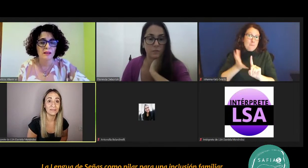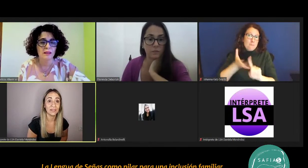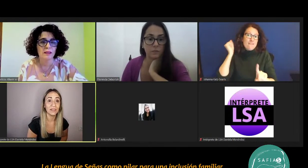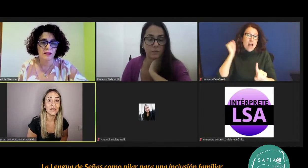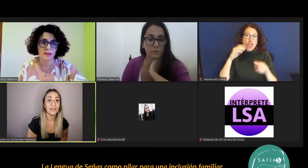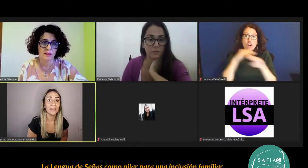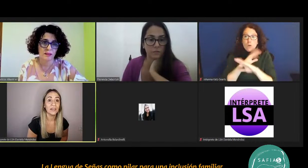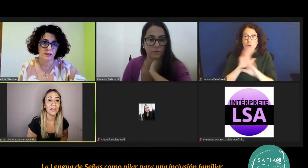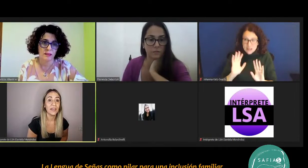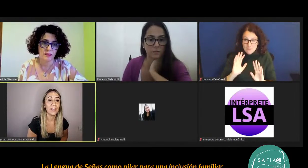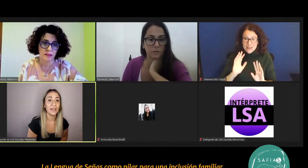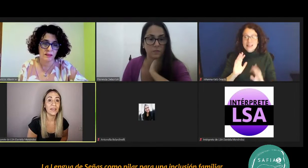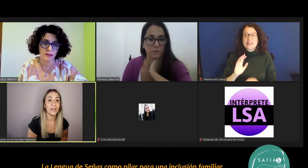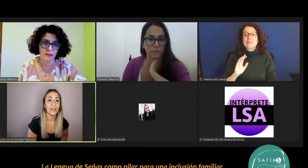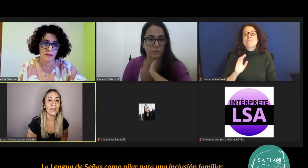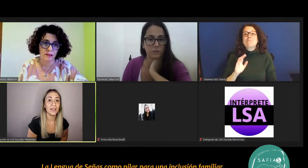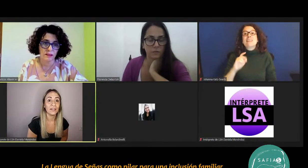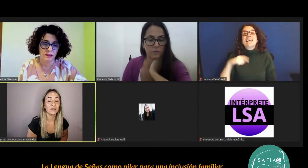señas, ¿sí?